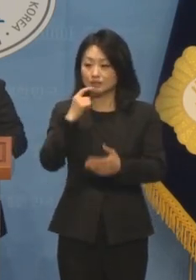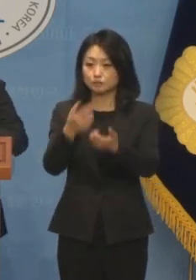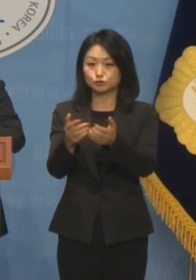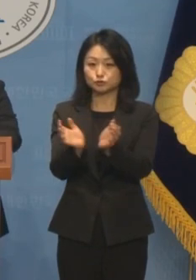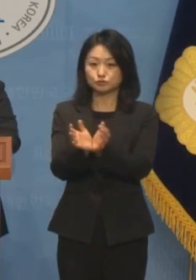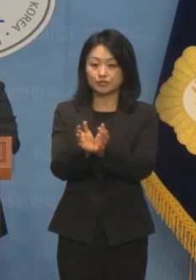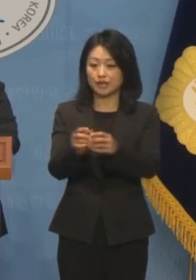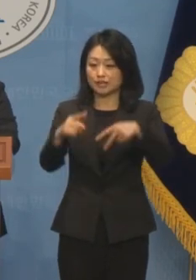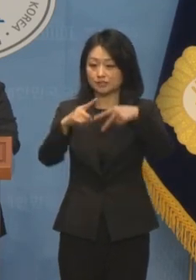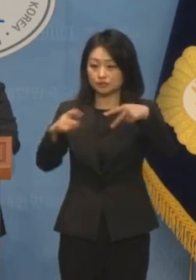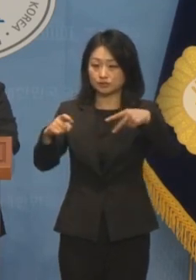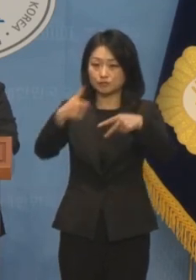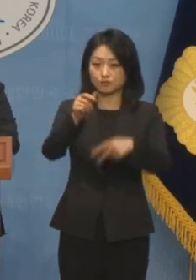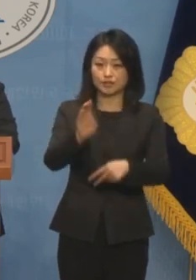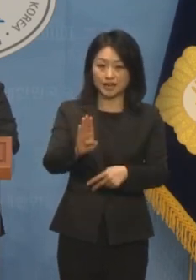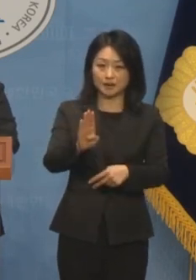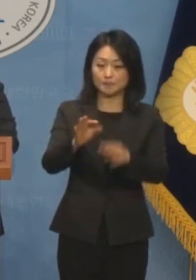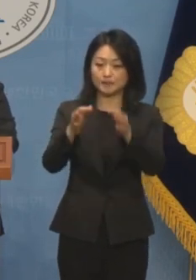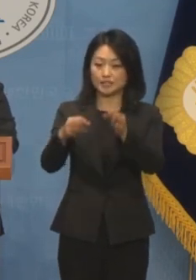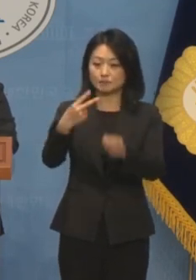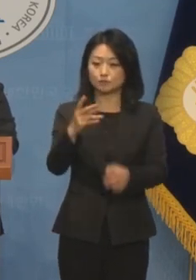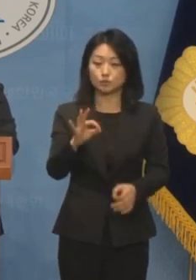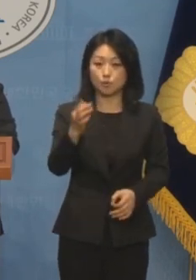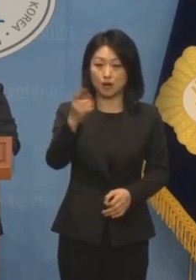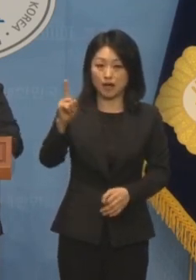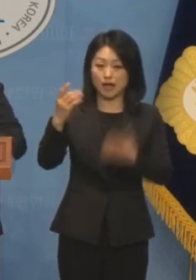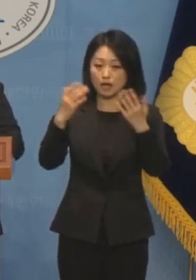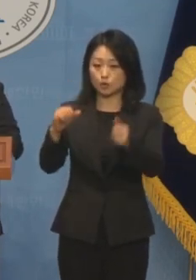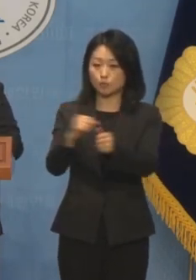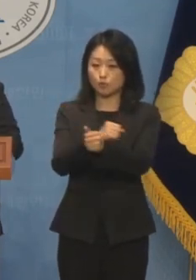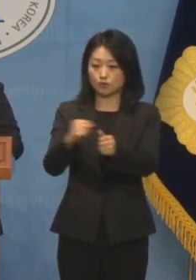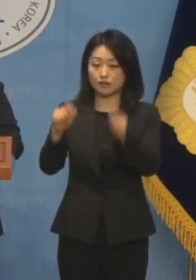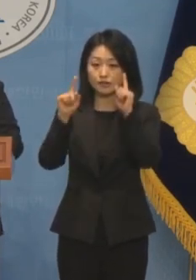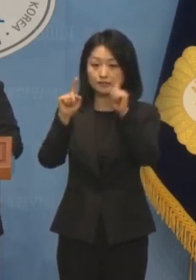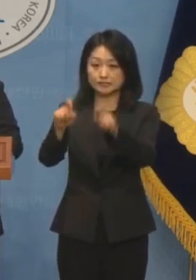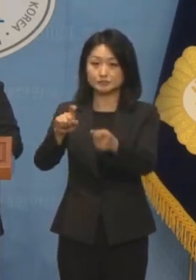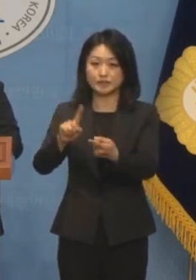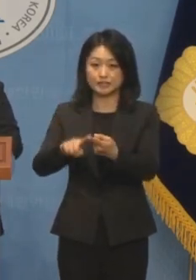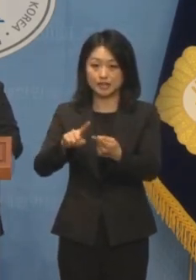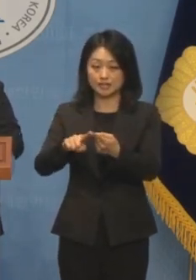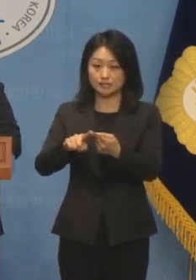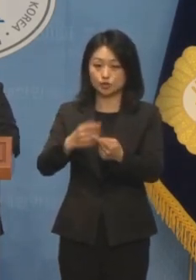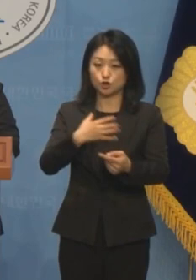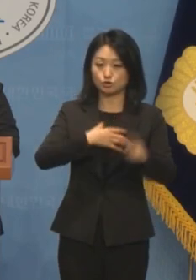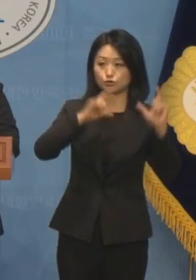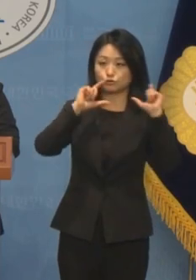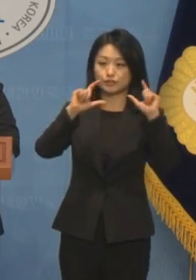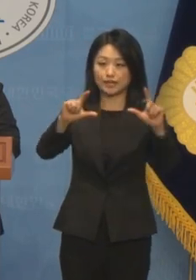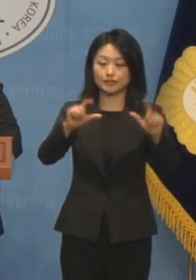더불어민주당 서대문갑 김동아 당선인 학교폭력 의혹 관련 규탄